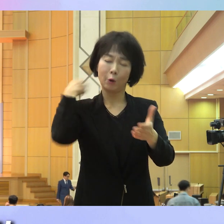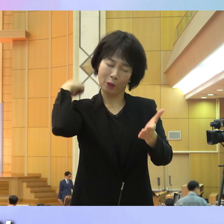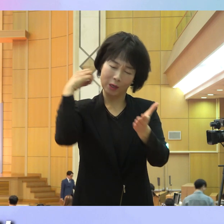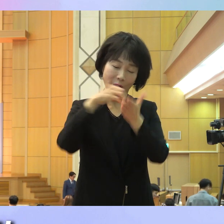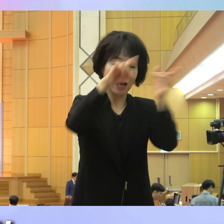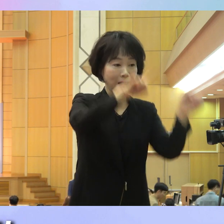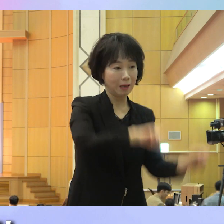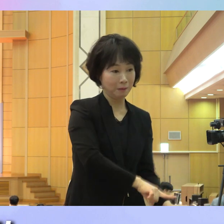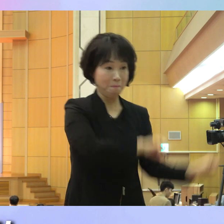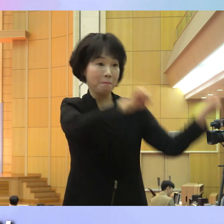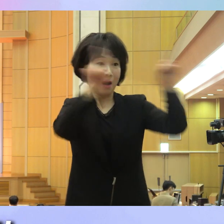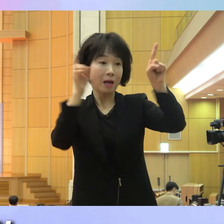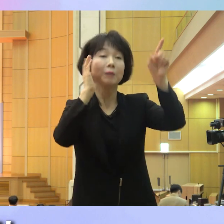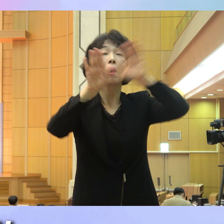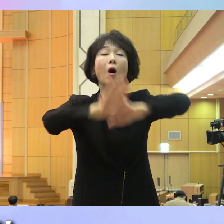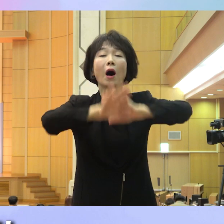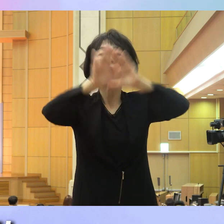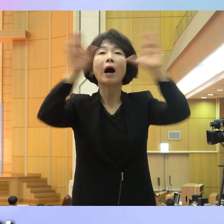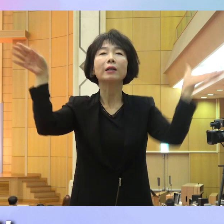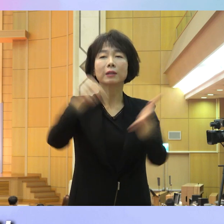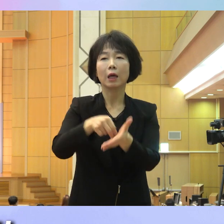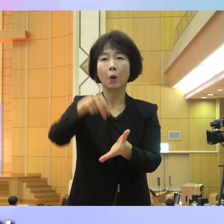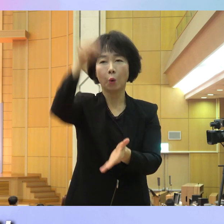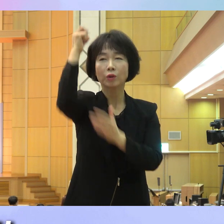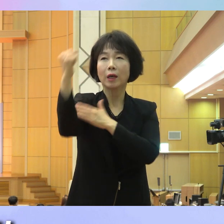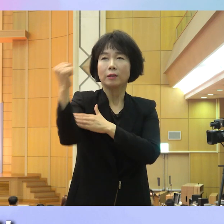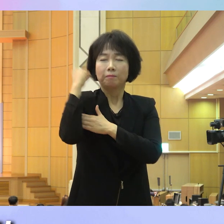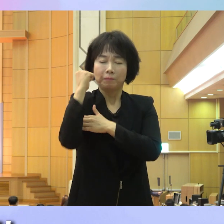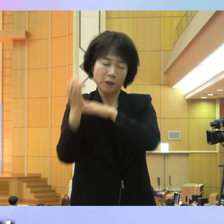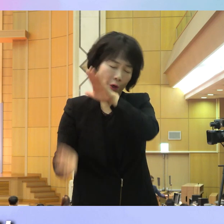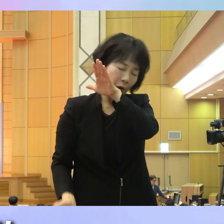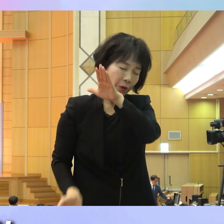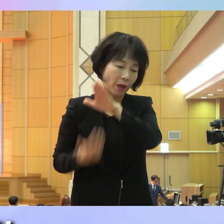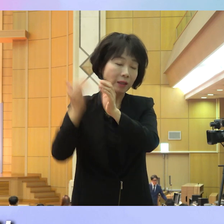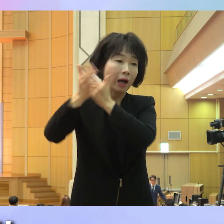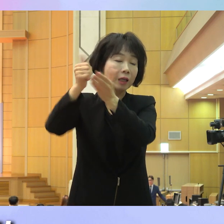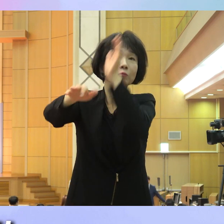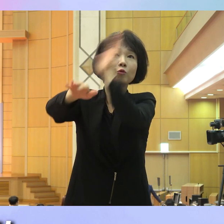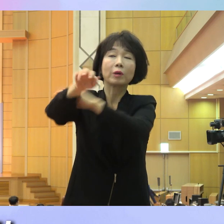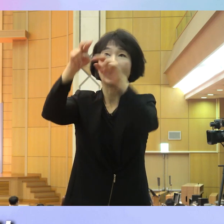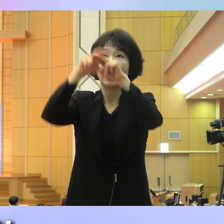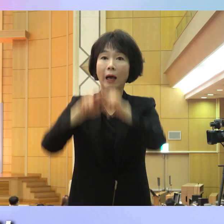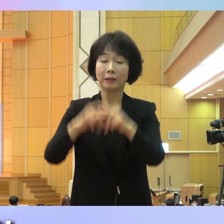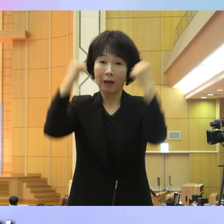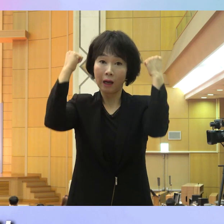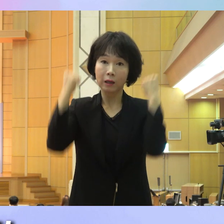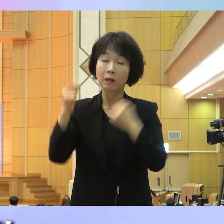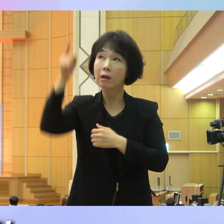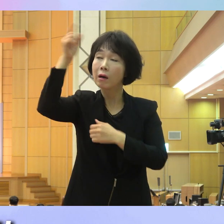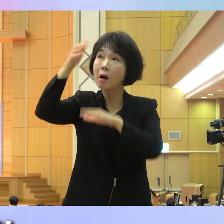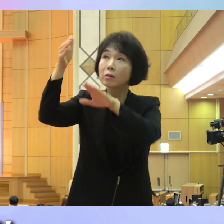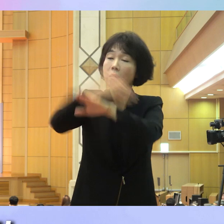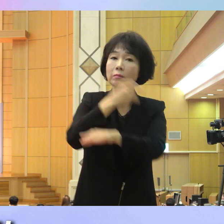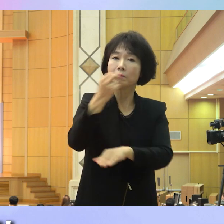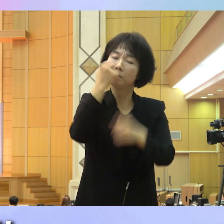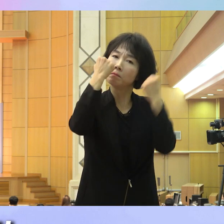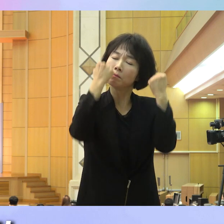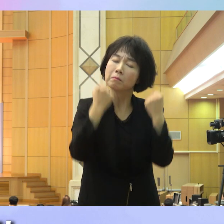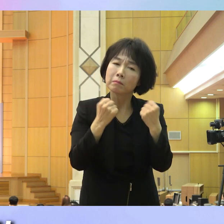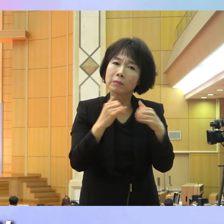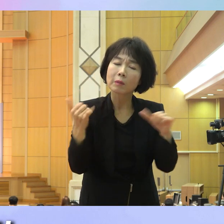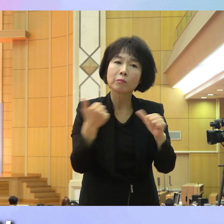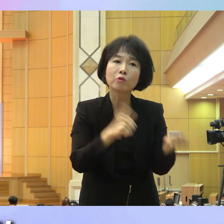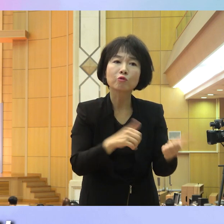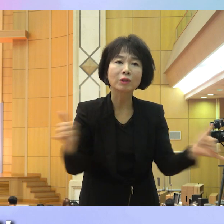자 가운데서 다시 살아나시며 하늘에 오르사 전능하신 하나님 우편에 앉아 계시다가